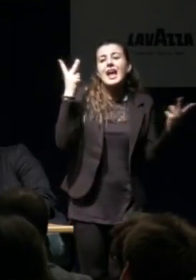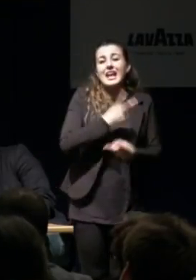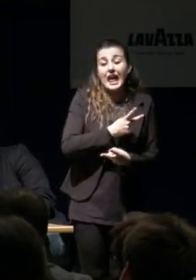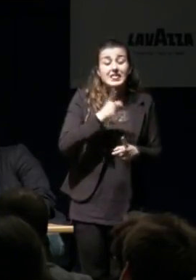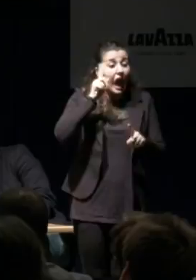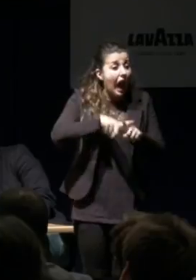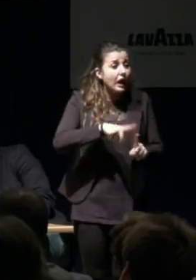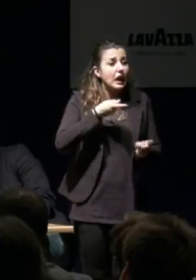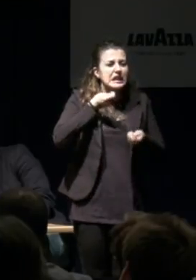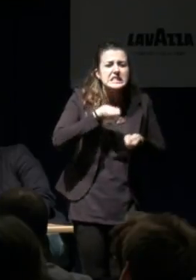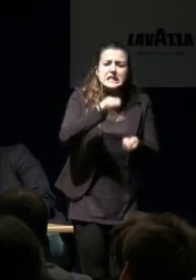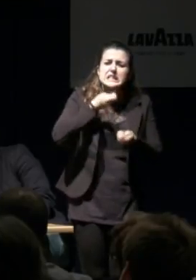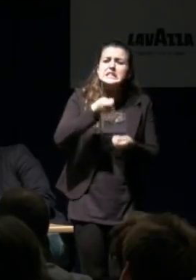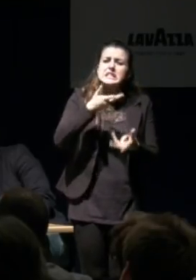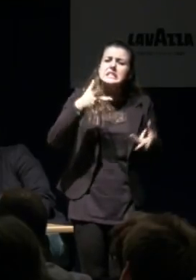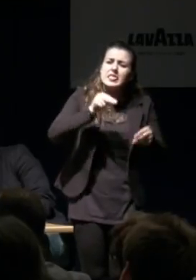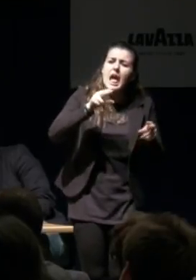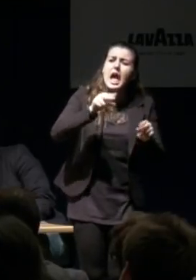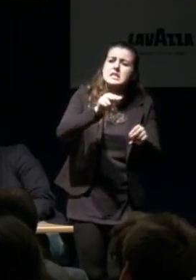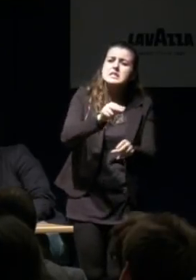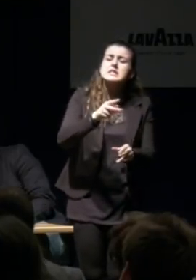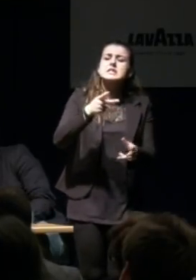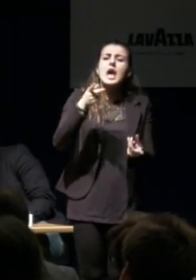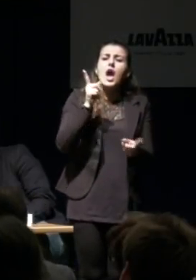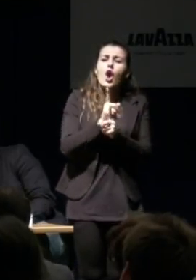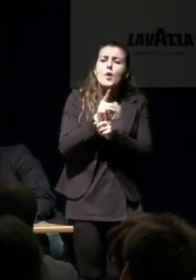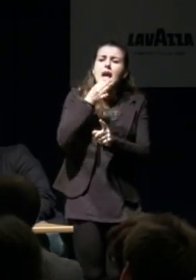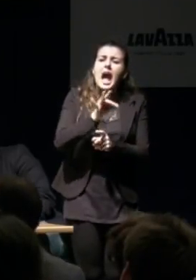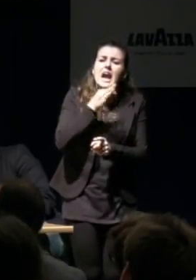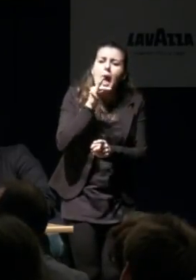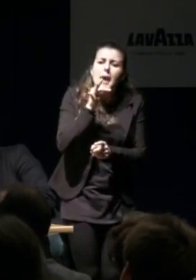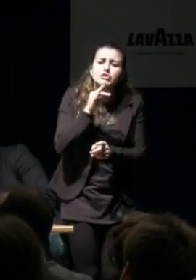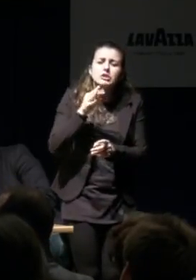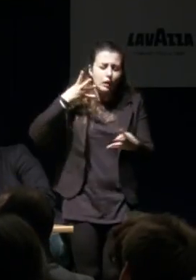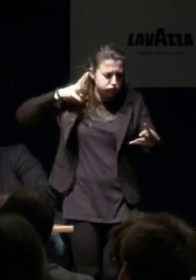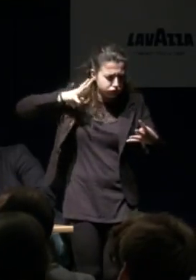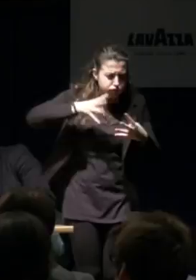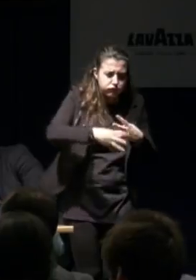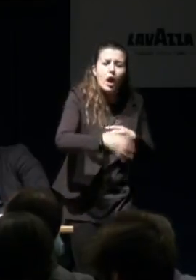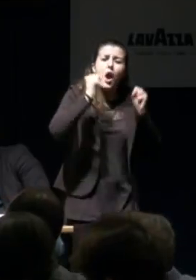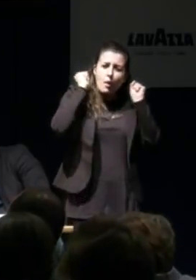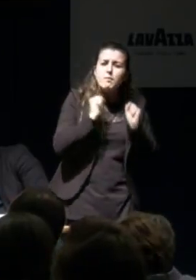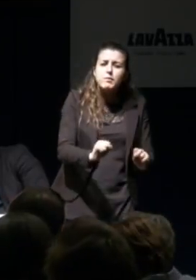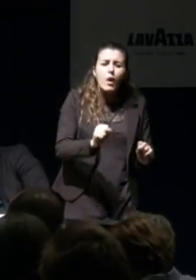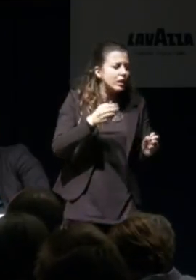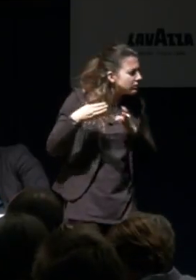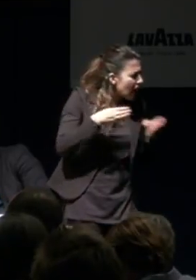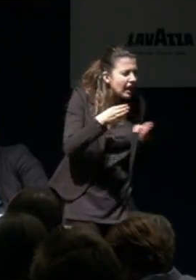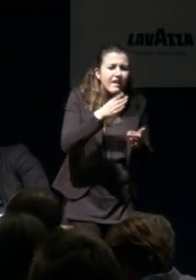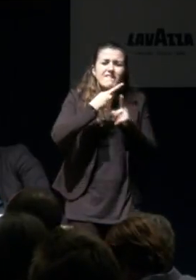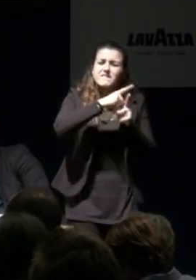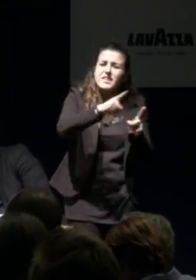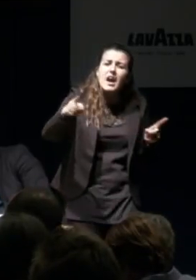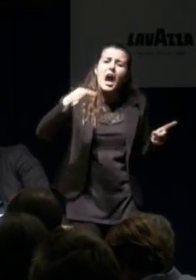insistenza una pervicacia una capacità di andare a fondo di seguire le varie piste di di